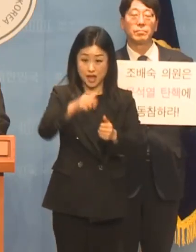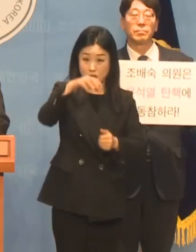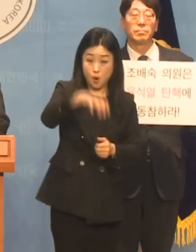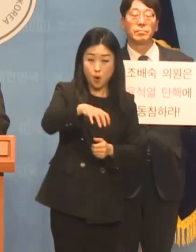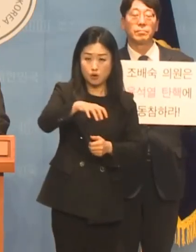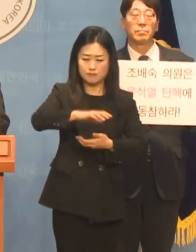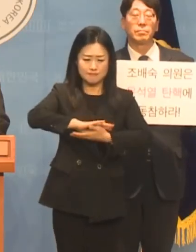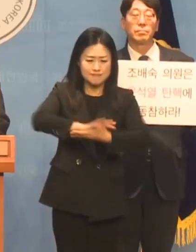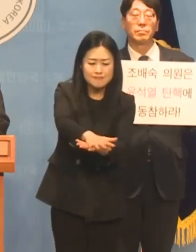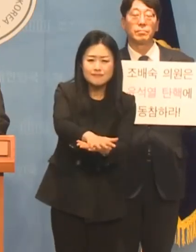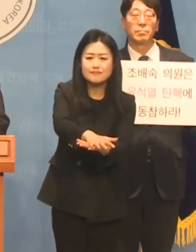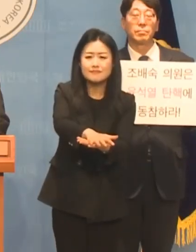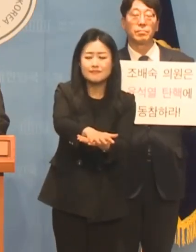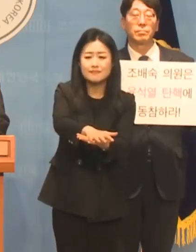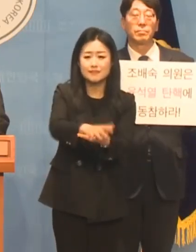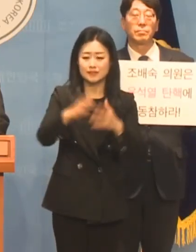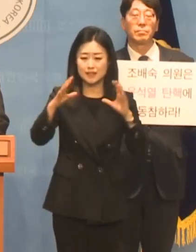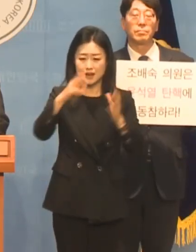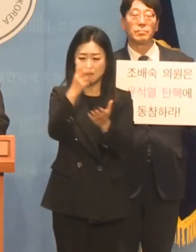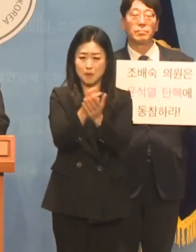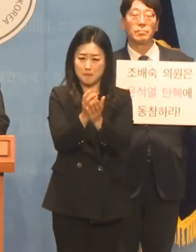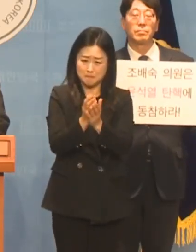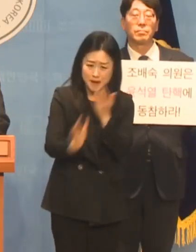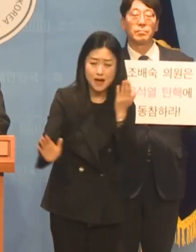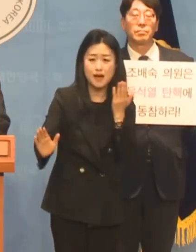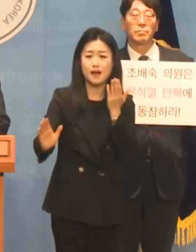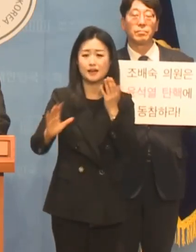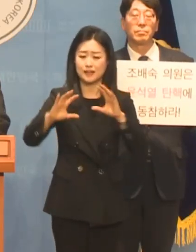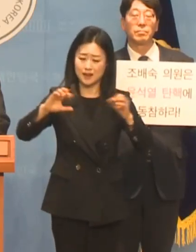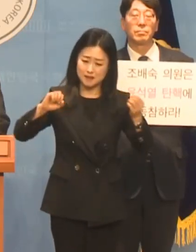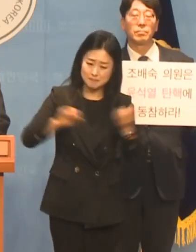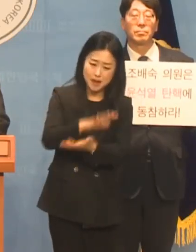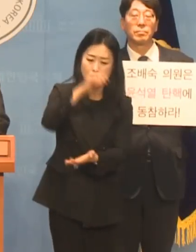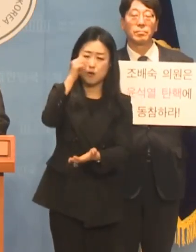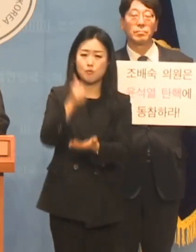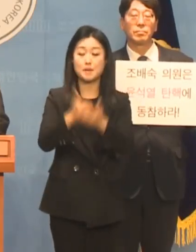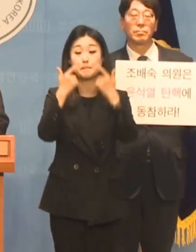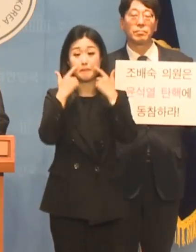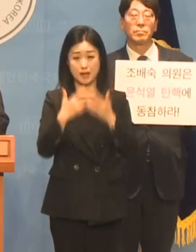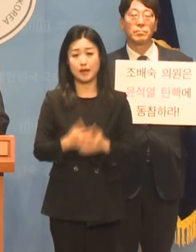행위이자 반국가, 반헌법, 내란 범죄임이 분명하다.